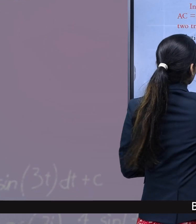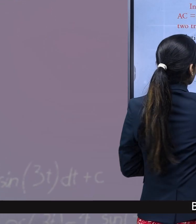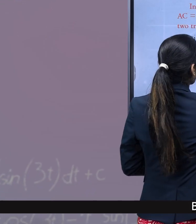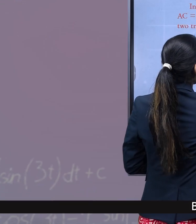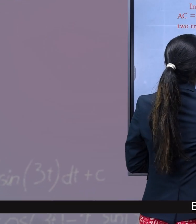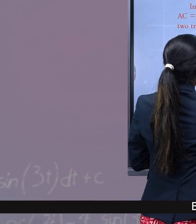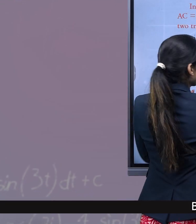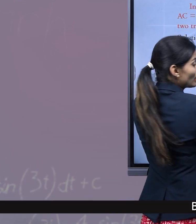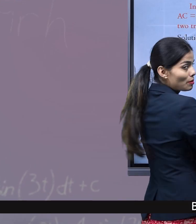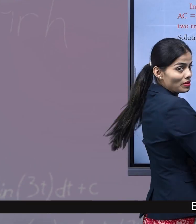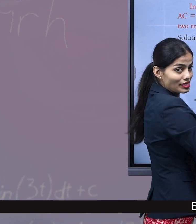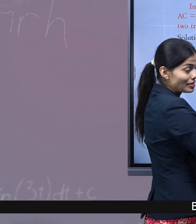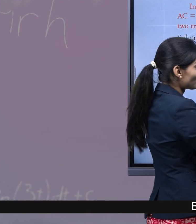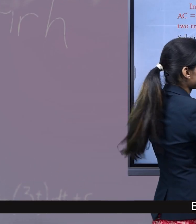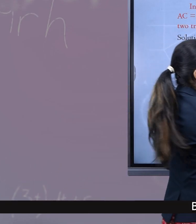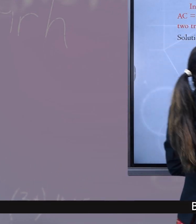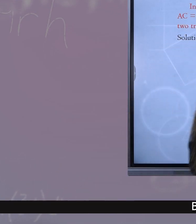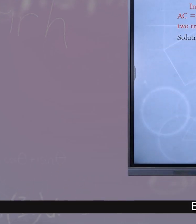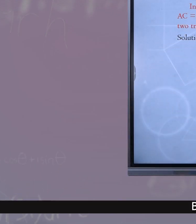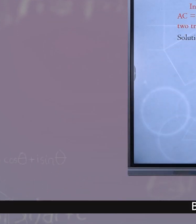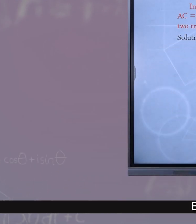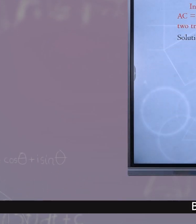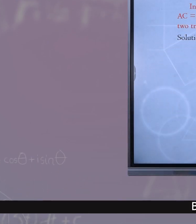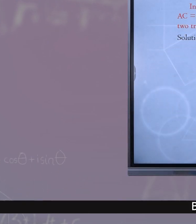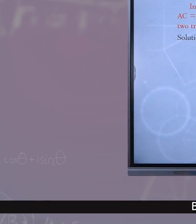BC = EF = 5 सेंटीमीटर,